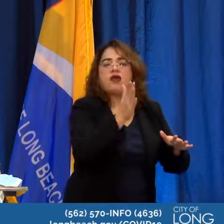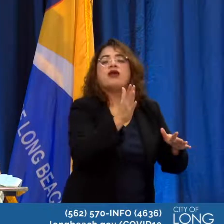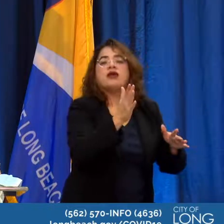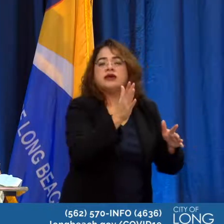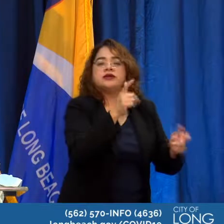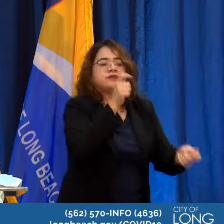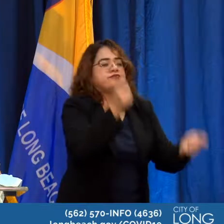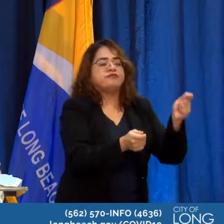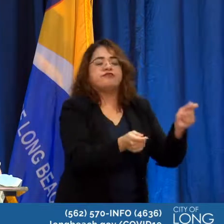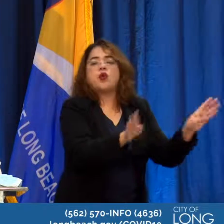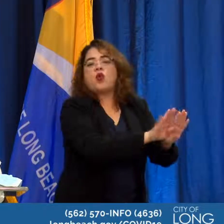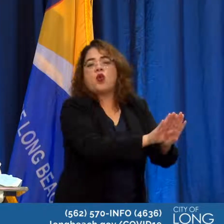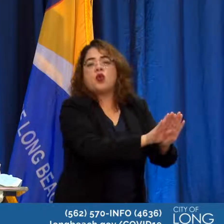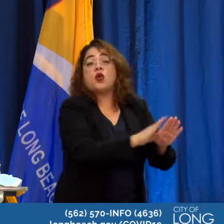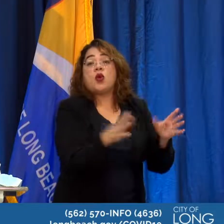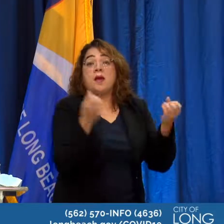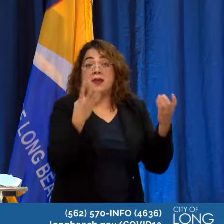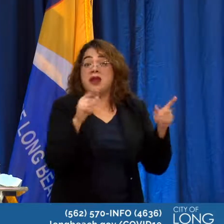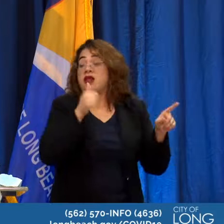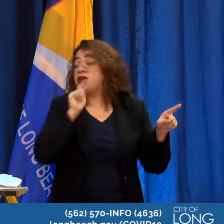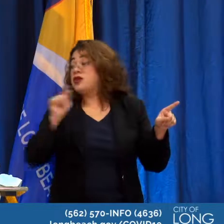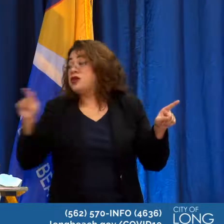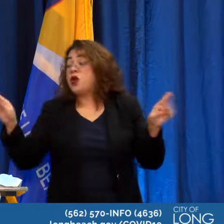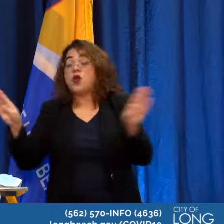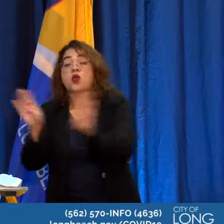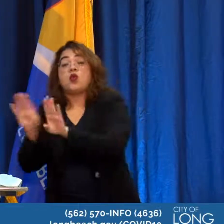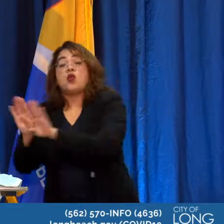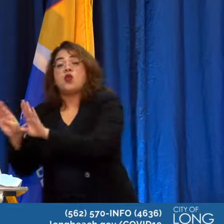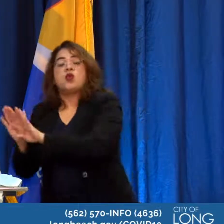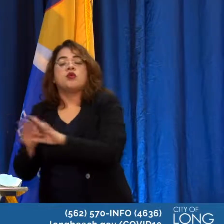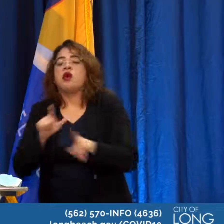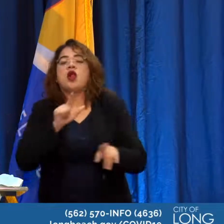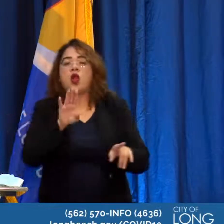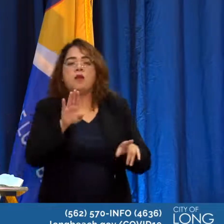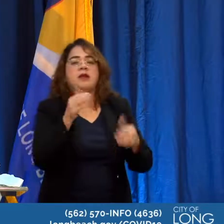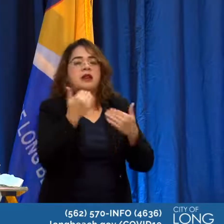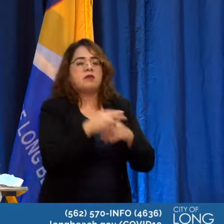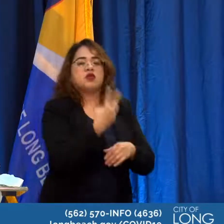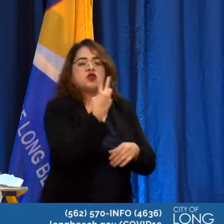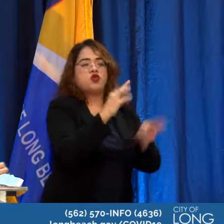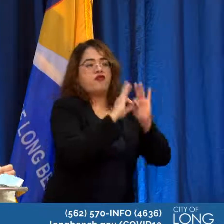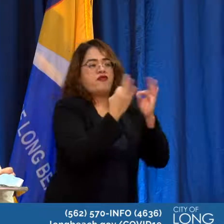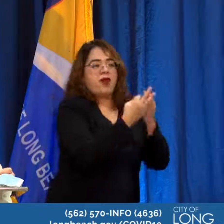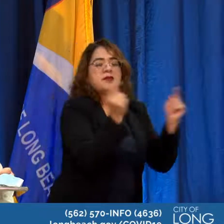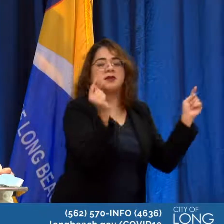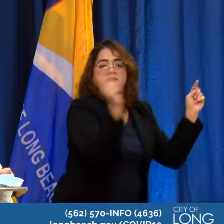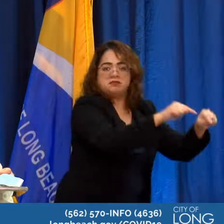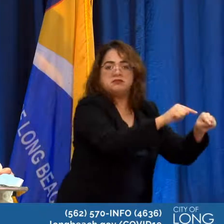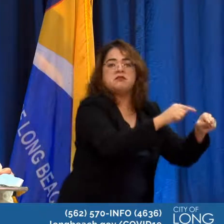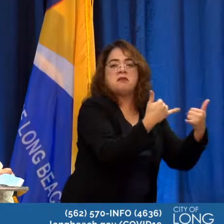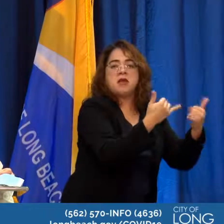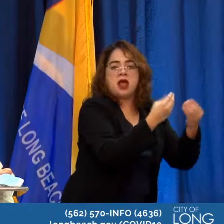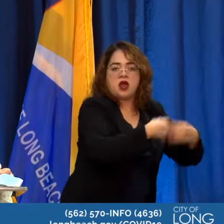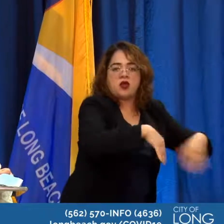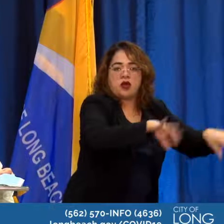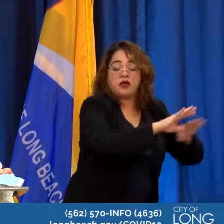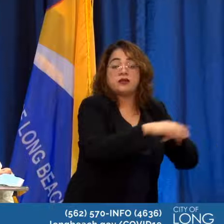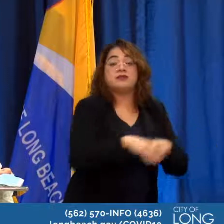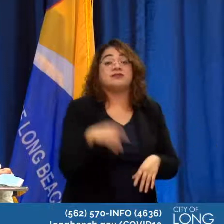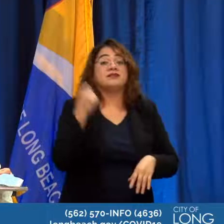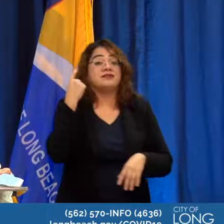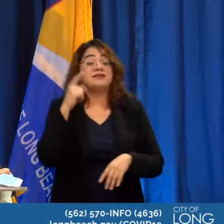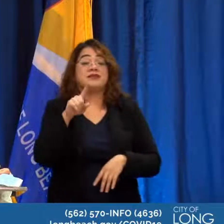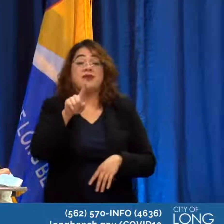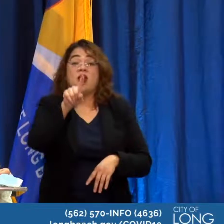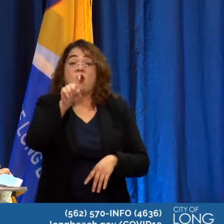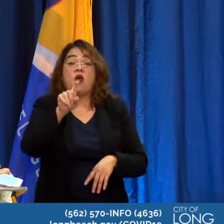próximos días. Si seguimos en el paso que vamos ahorita, vamos a llegar a una capacidad del